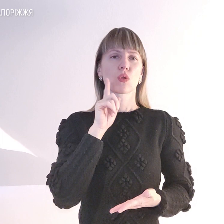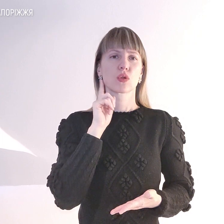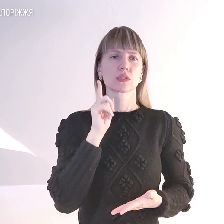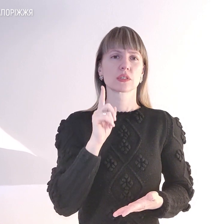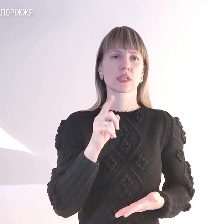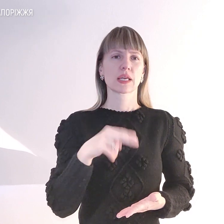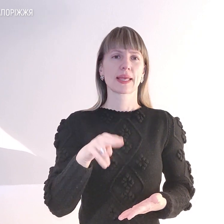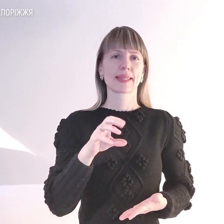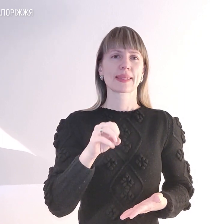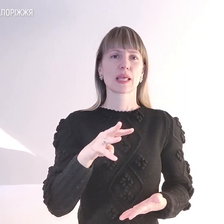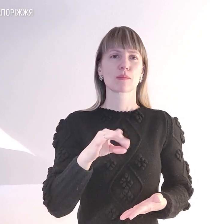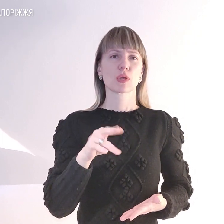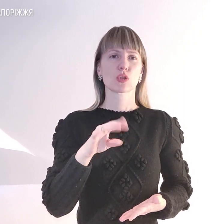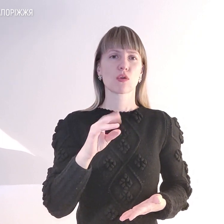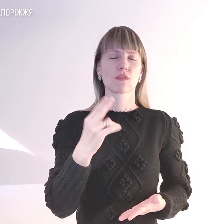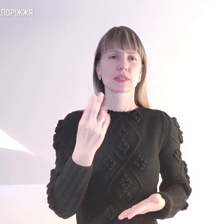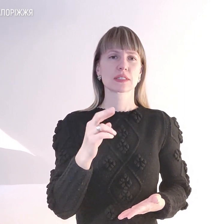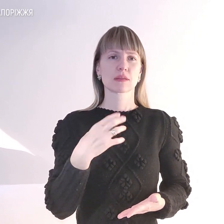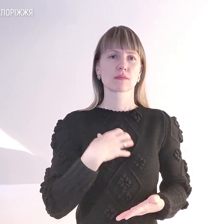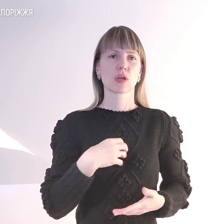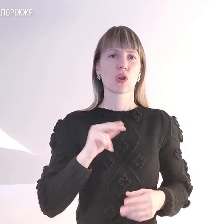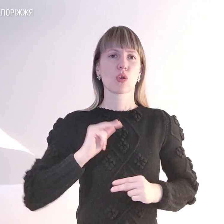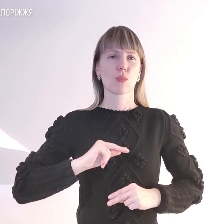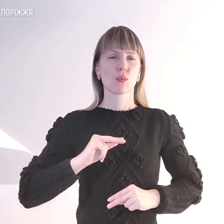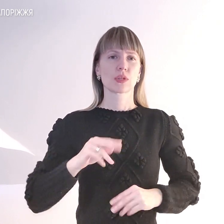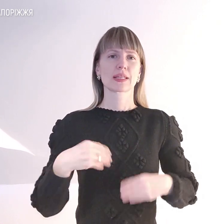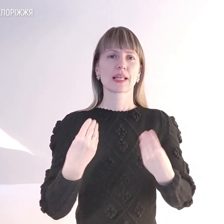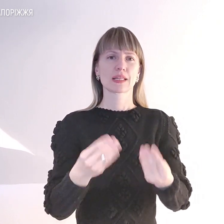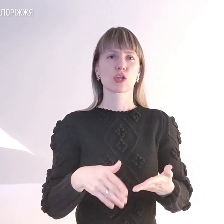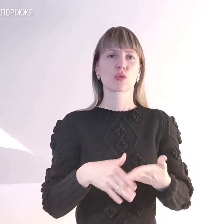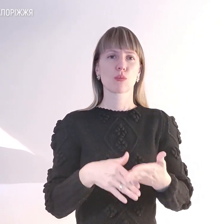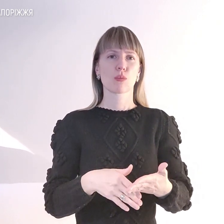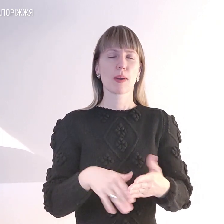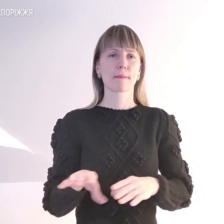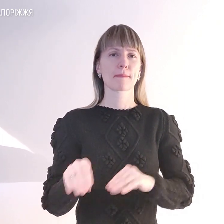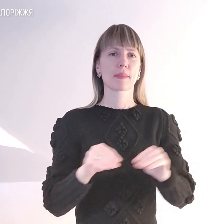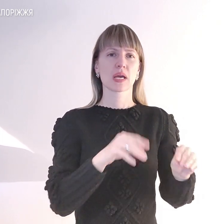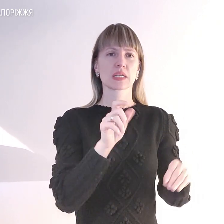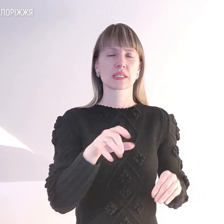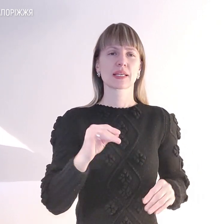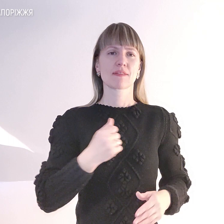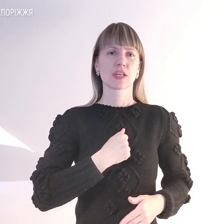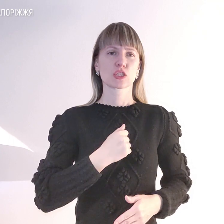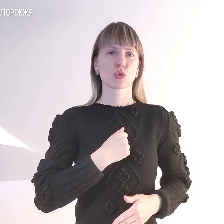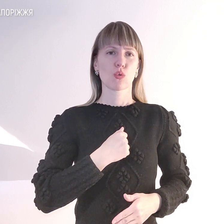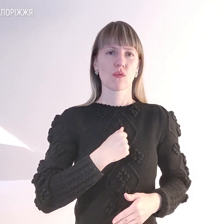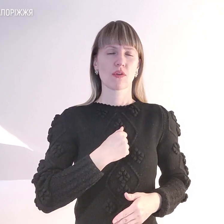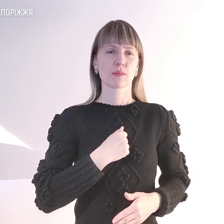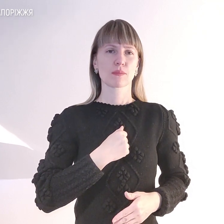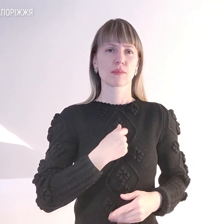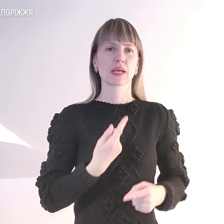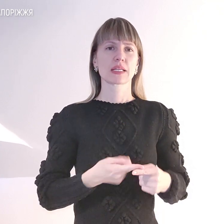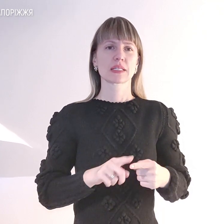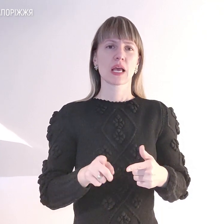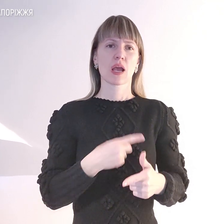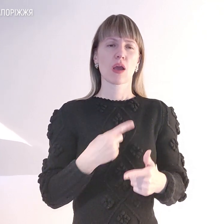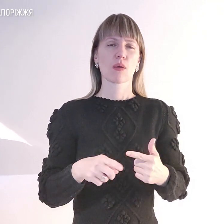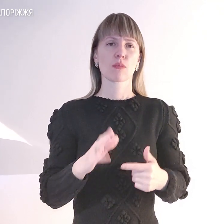Владислава Демідовця, в пріоритеті роботи – надання допомоги переселенцям та військовим. Це або ВПО,